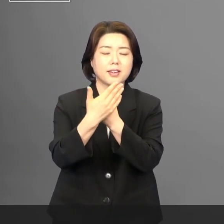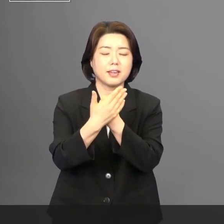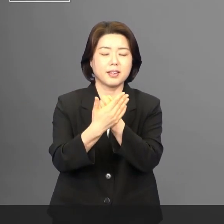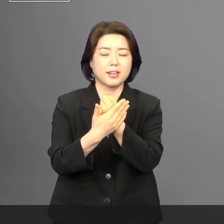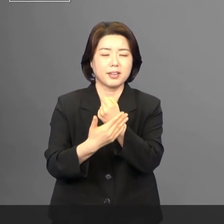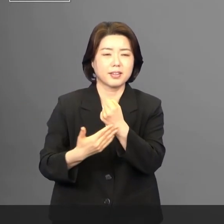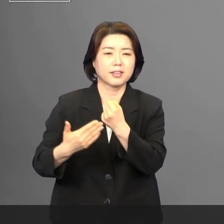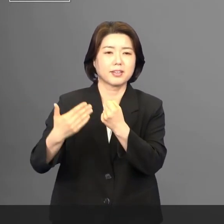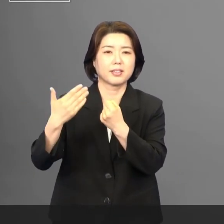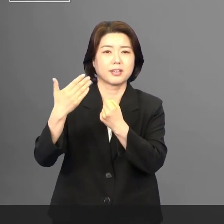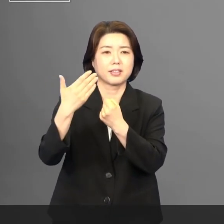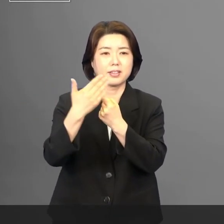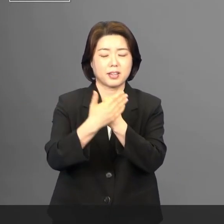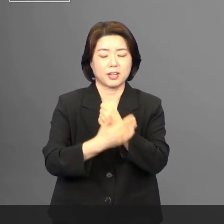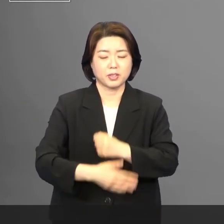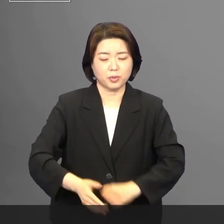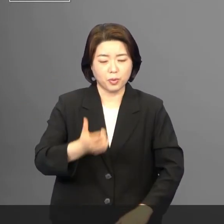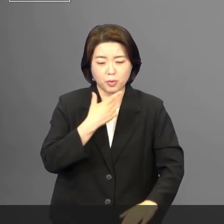은혜에